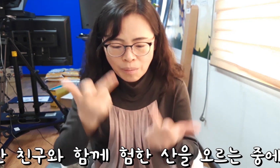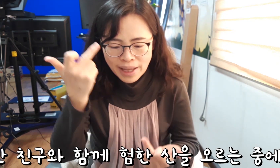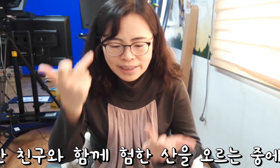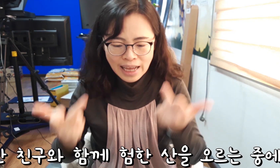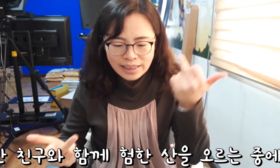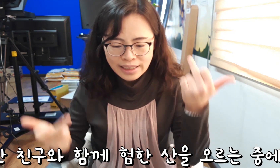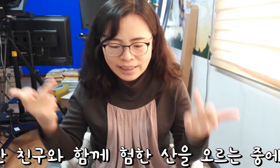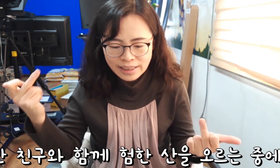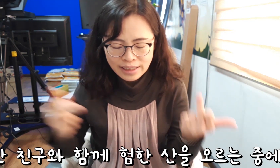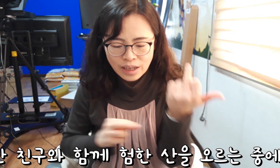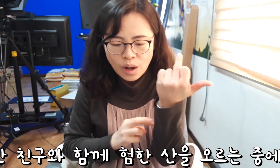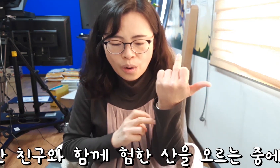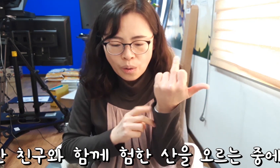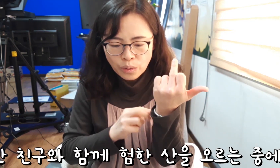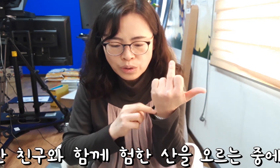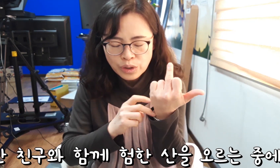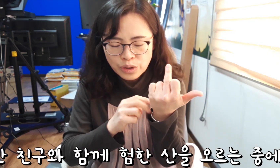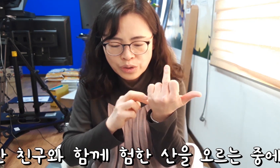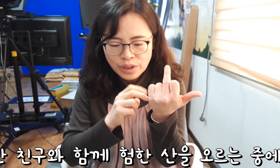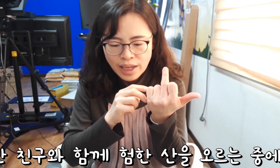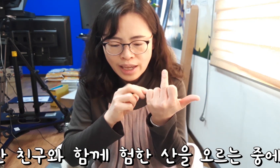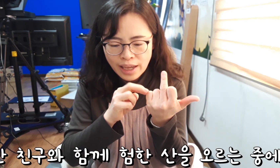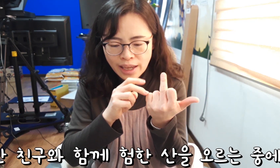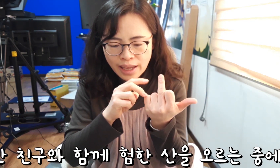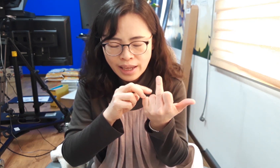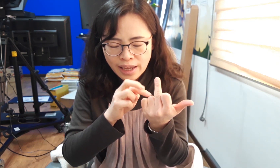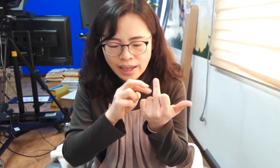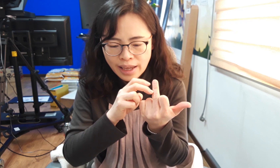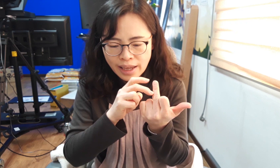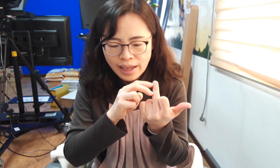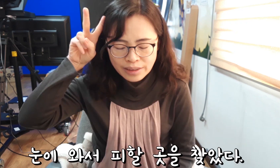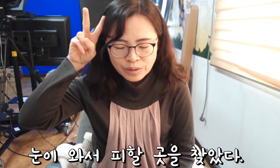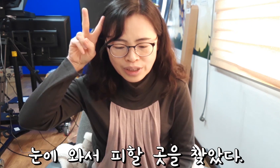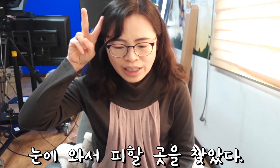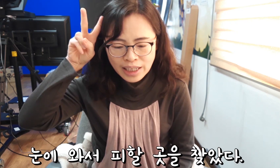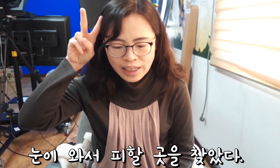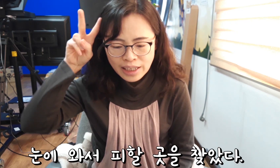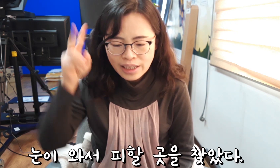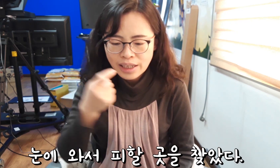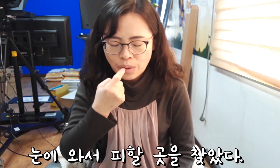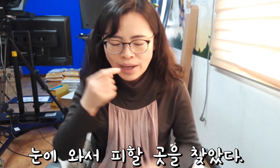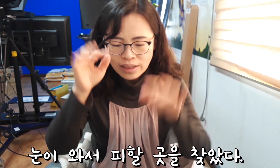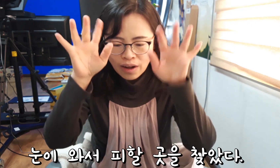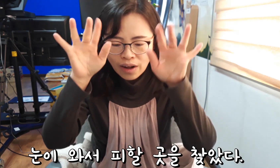험한 산을 오르는 중에 눈이 와서